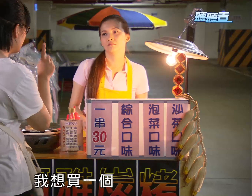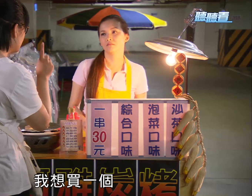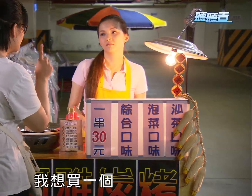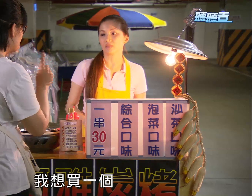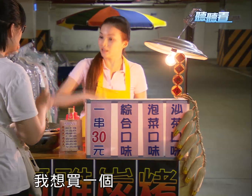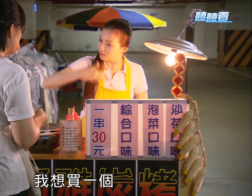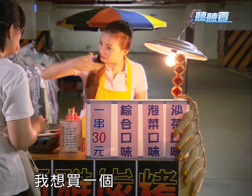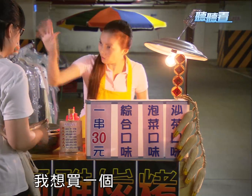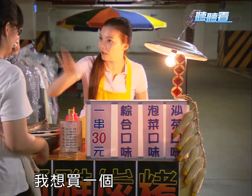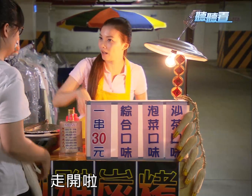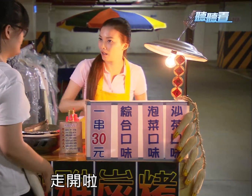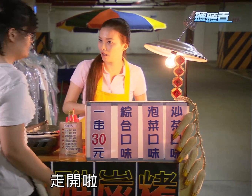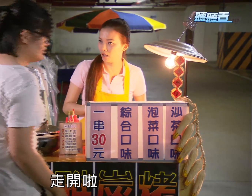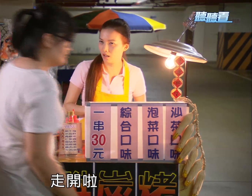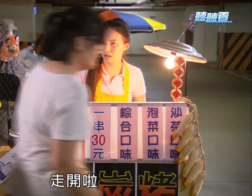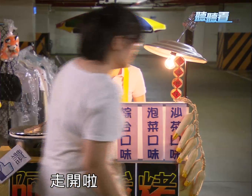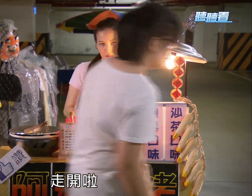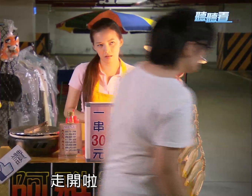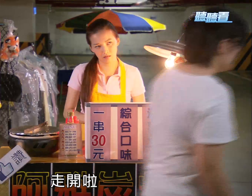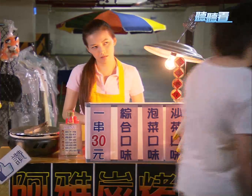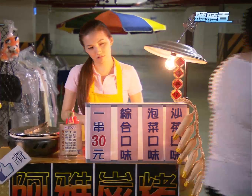我想买一个，走开啦！